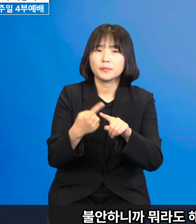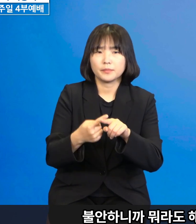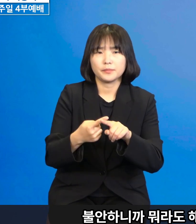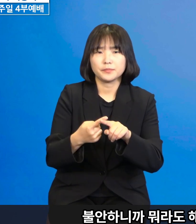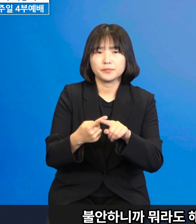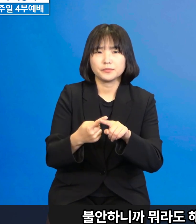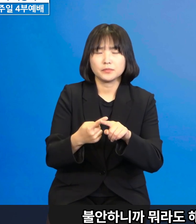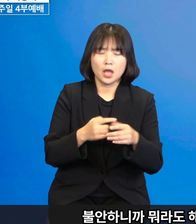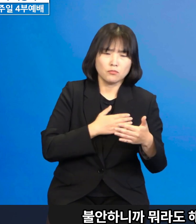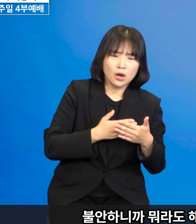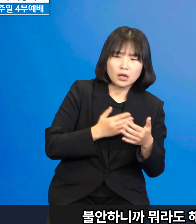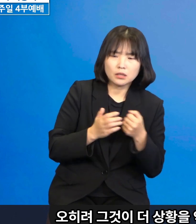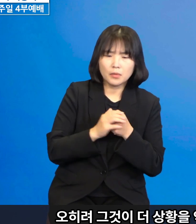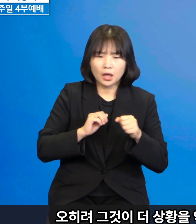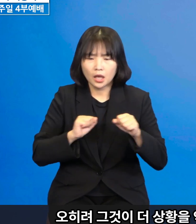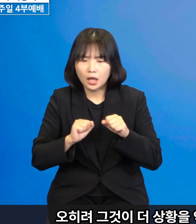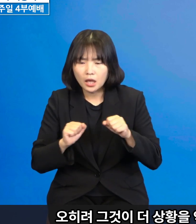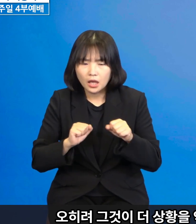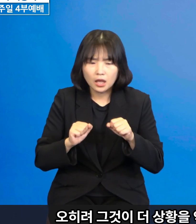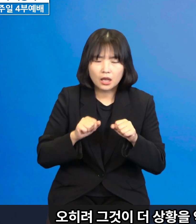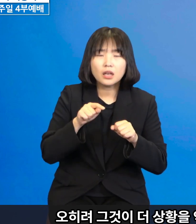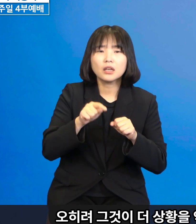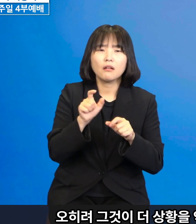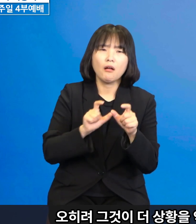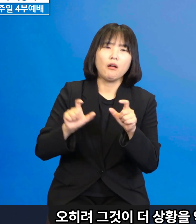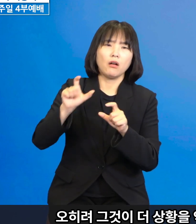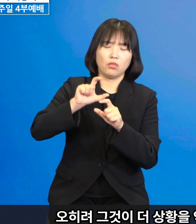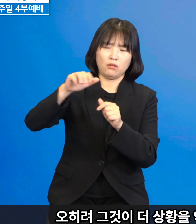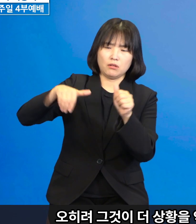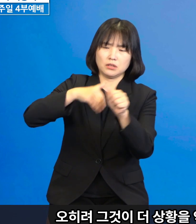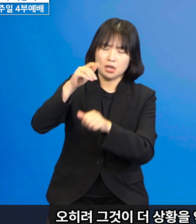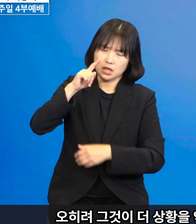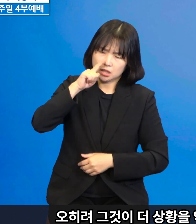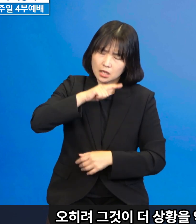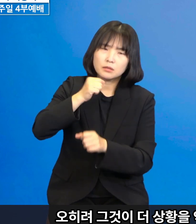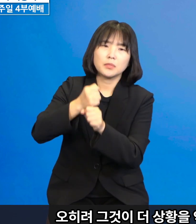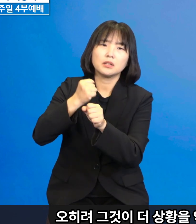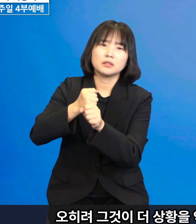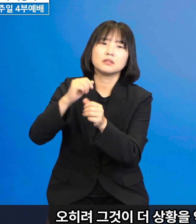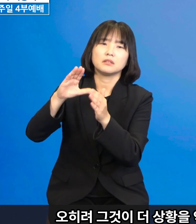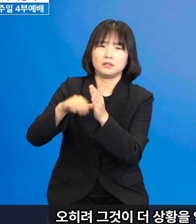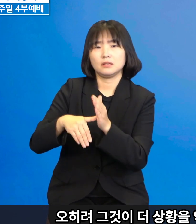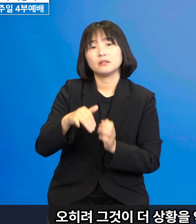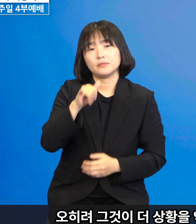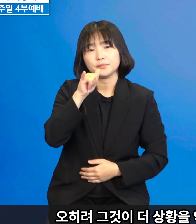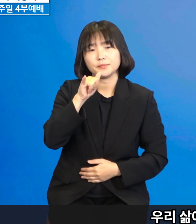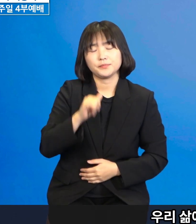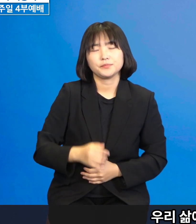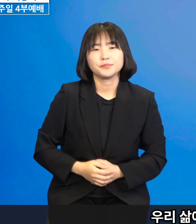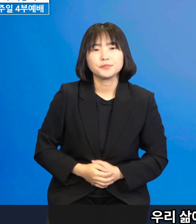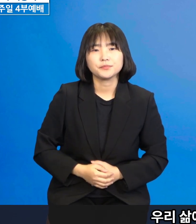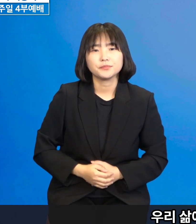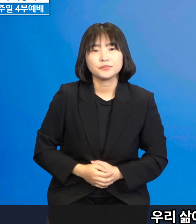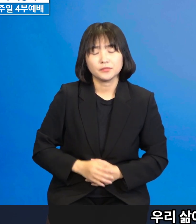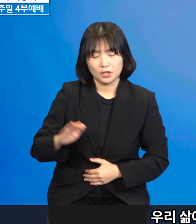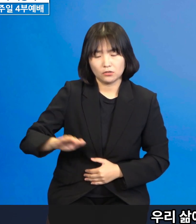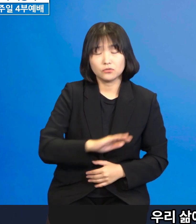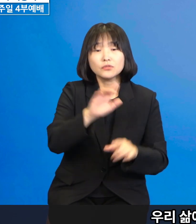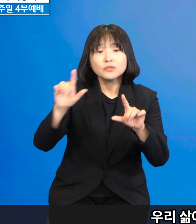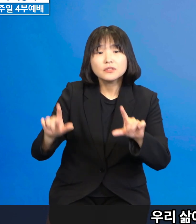뭐라도 해야 되지 않겠어 하다 보니 오히려 그것이 더 상황을 악화시킬 때가 여러분 있잖아요. 우리 삶에도